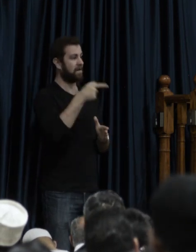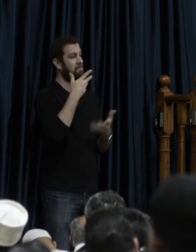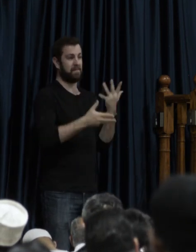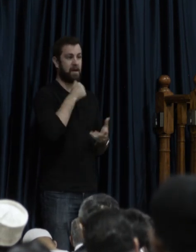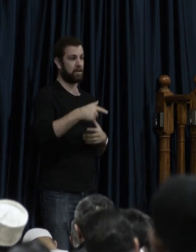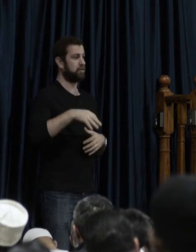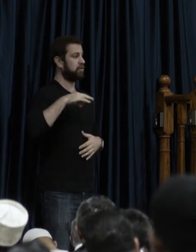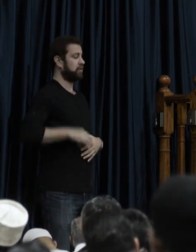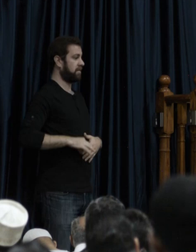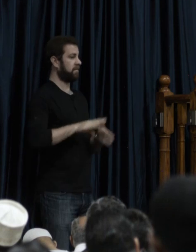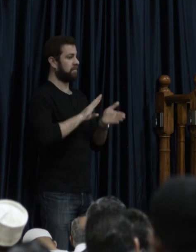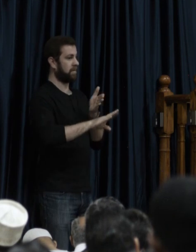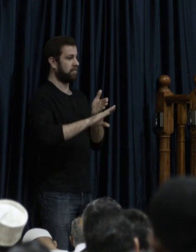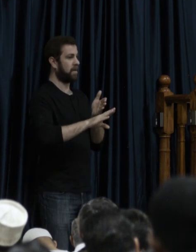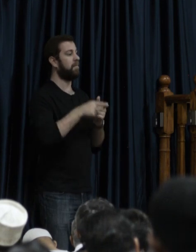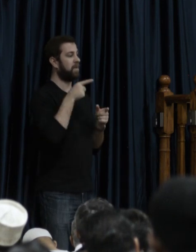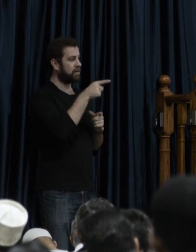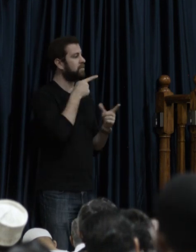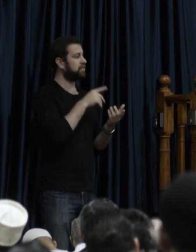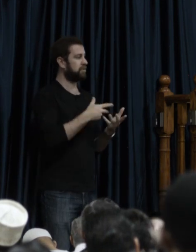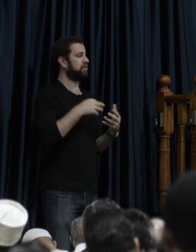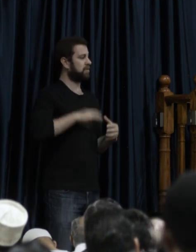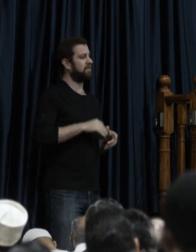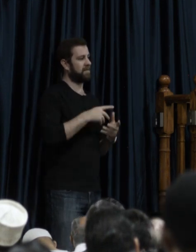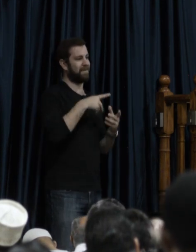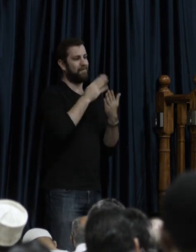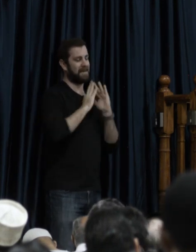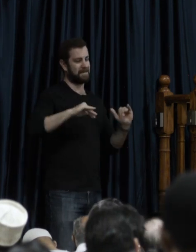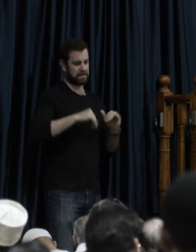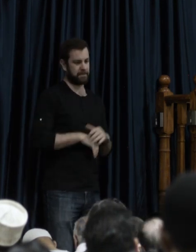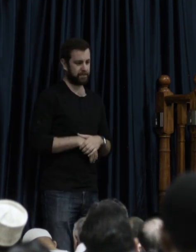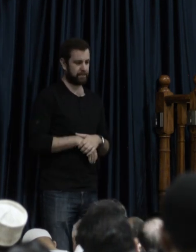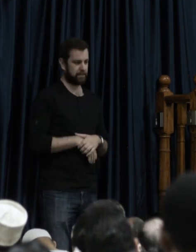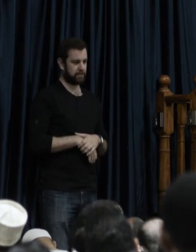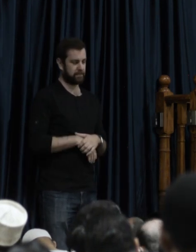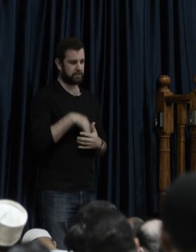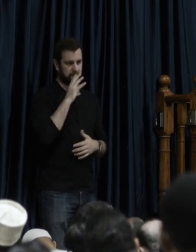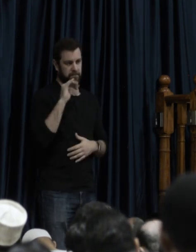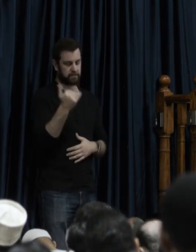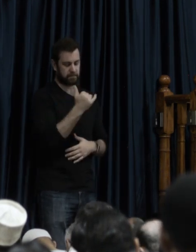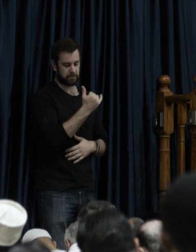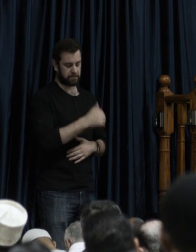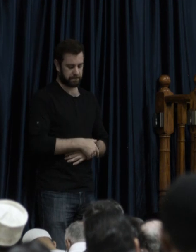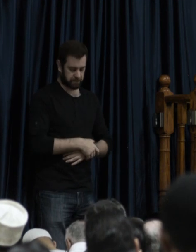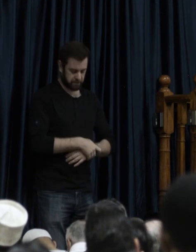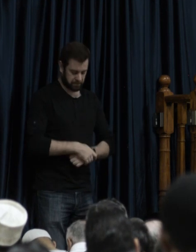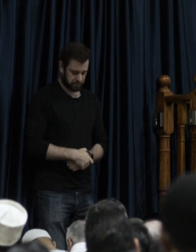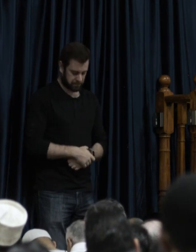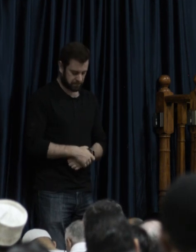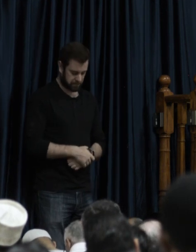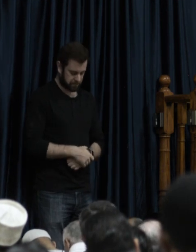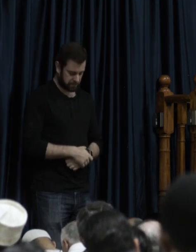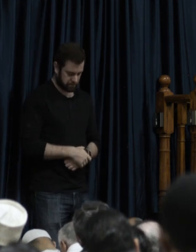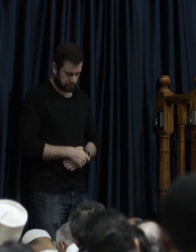the pardon, but you deserve the peace. قال النبي صلى الله عليه وسلم أرحم أمتي بأمتي أبو بكر رضي الله